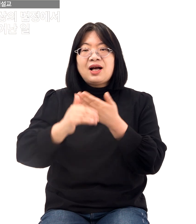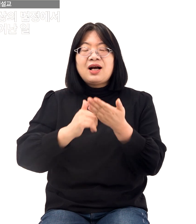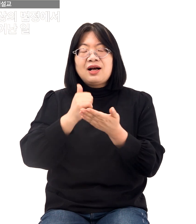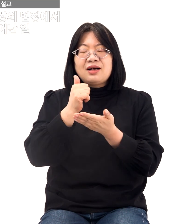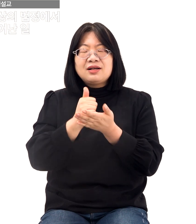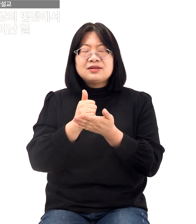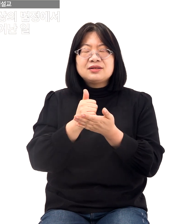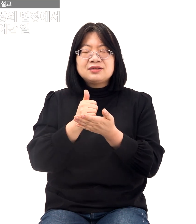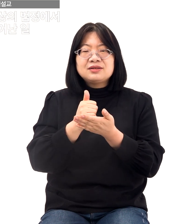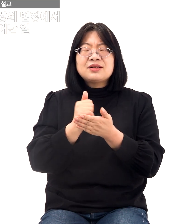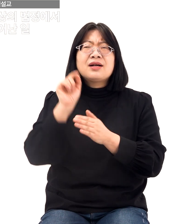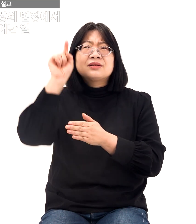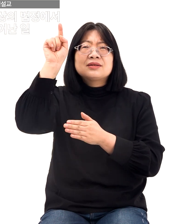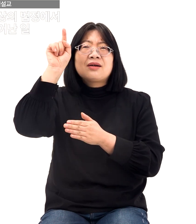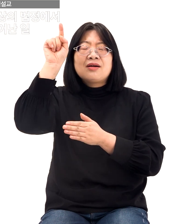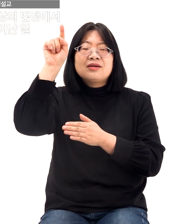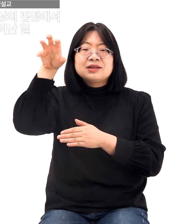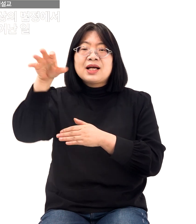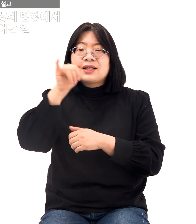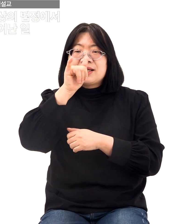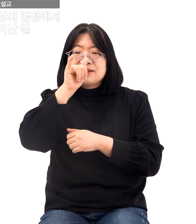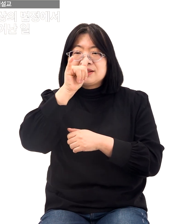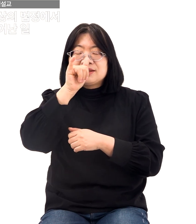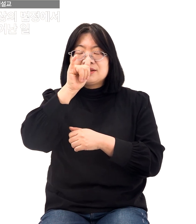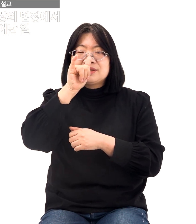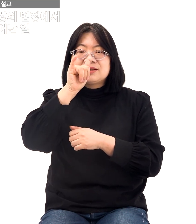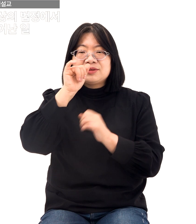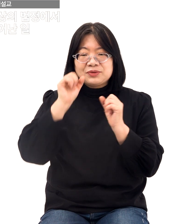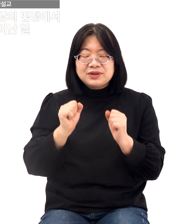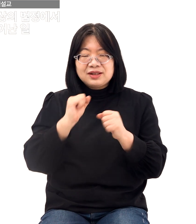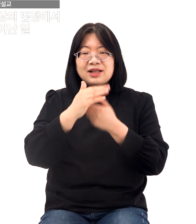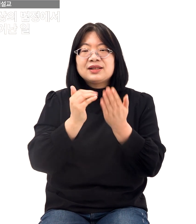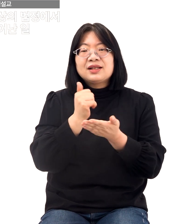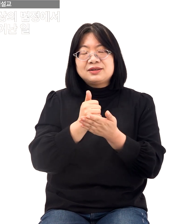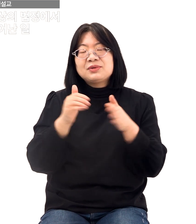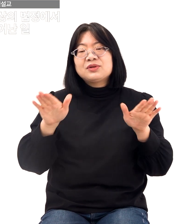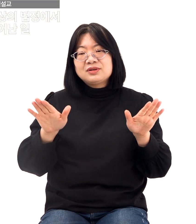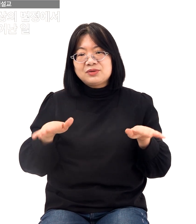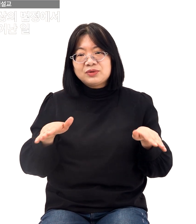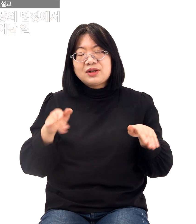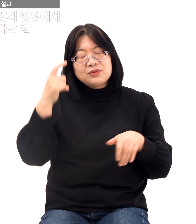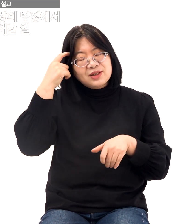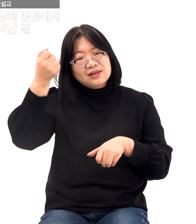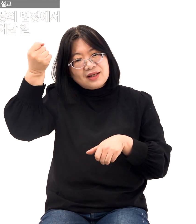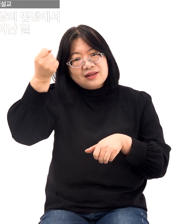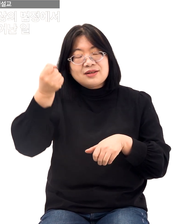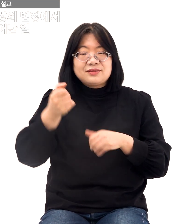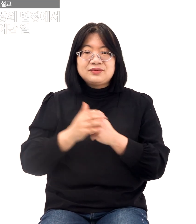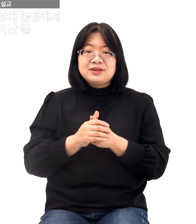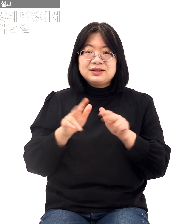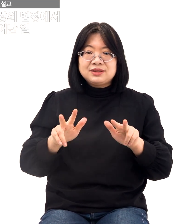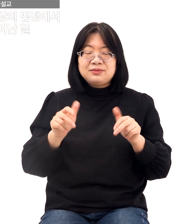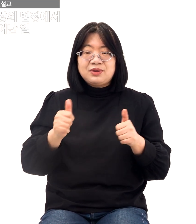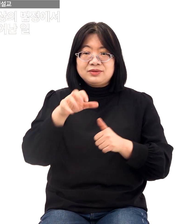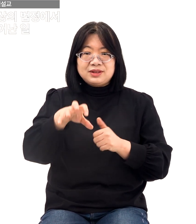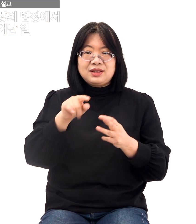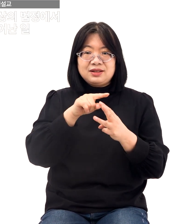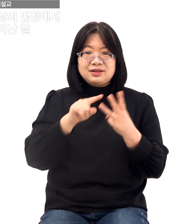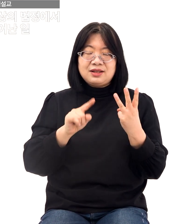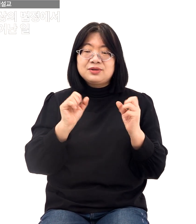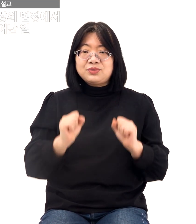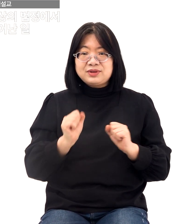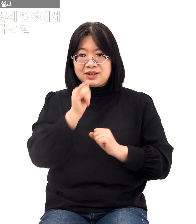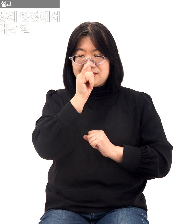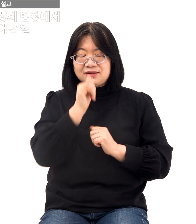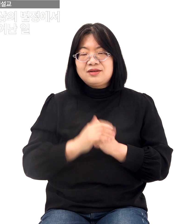천상적 존재인 천사로 그냥 봅시다. 그러면 이 법정에는 지금 세 존재가 서